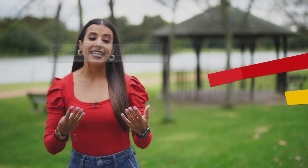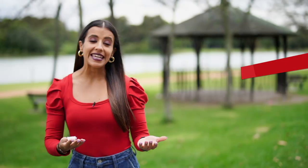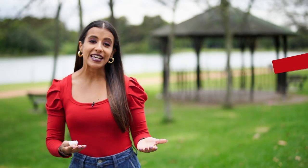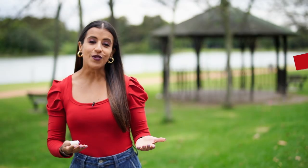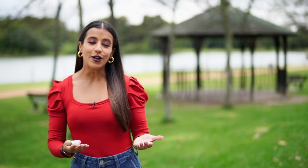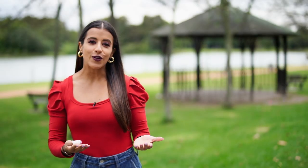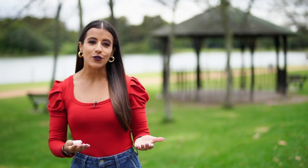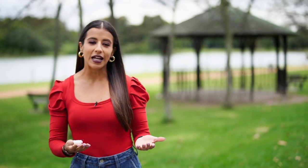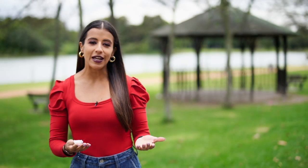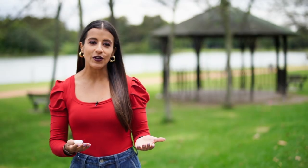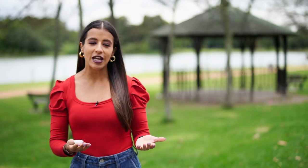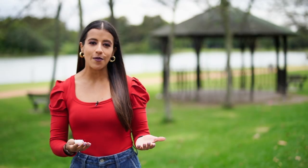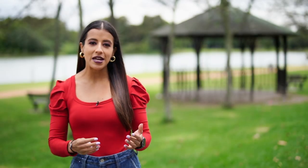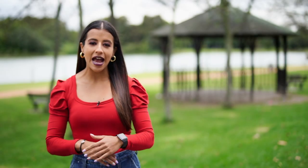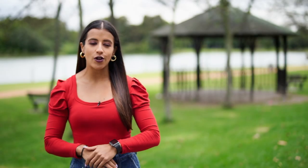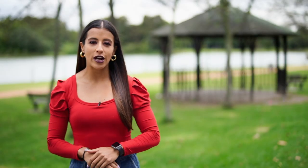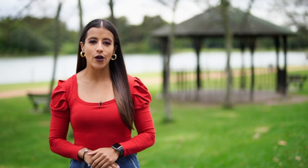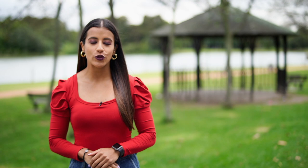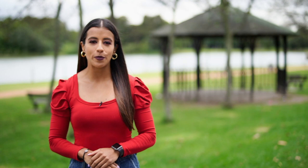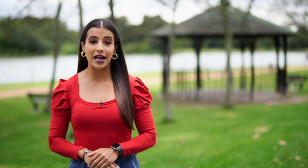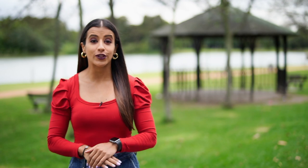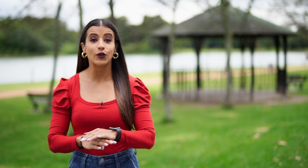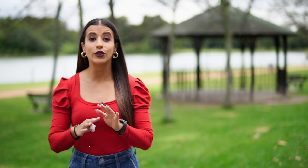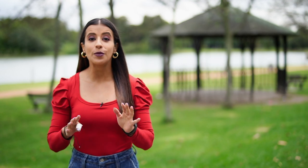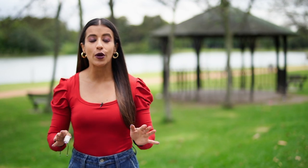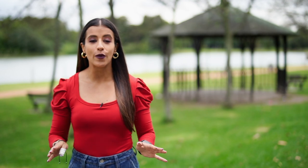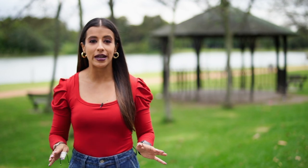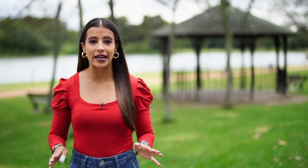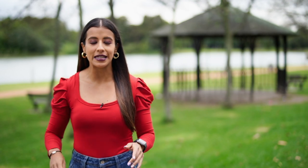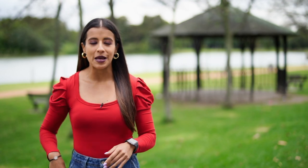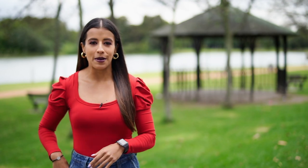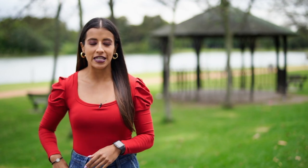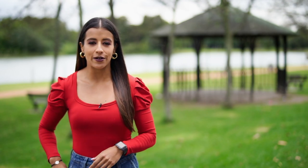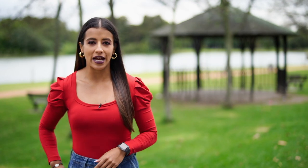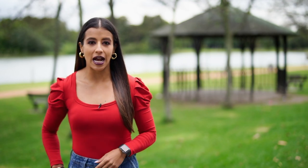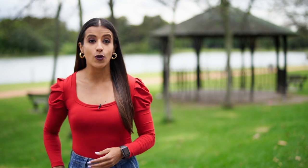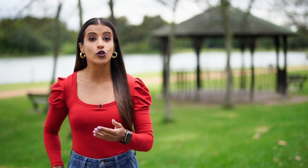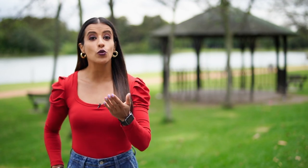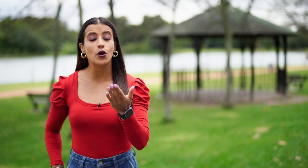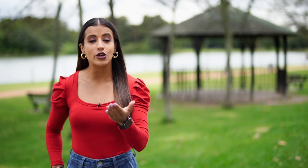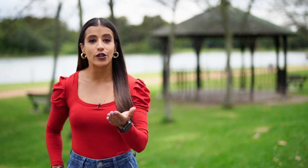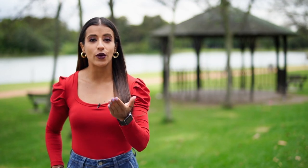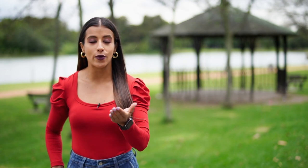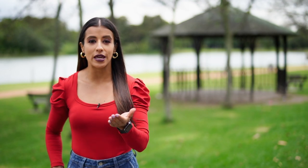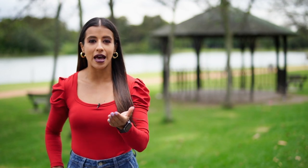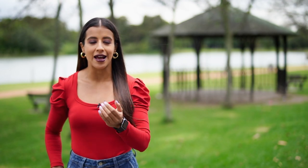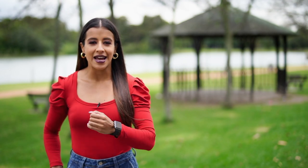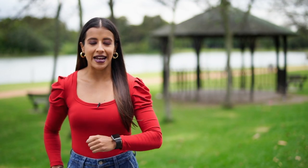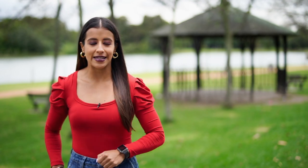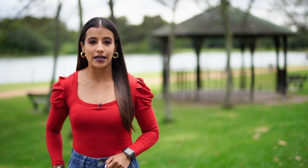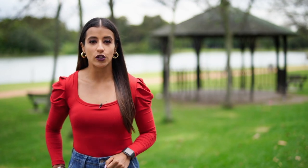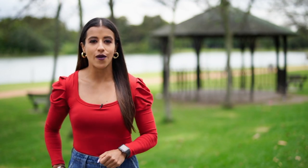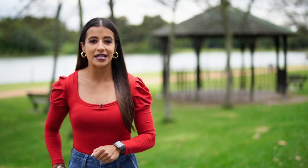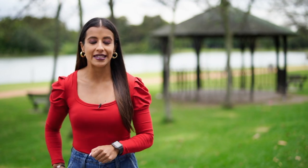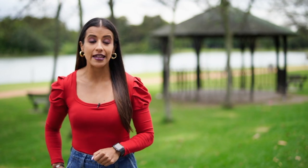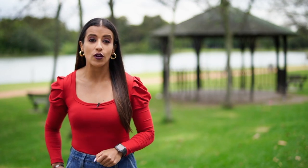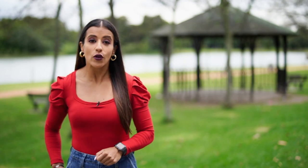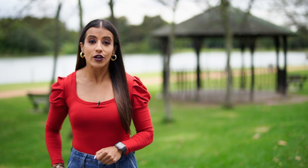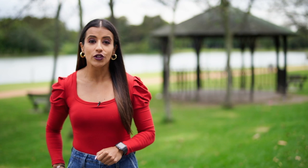Guille, como le gusta que lo llamen, ha logrado superar todo tipo de barreras para llevar a cabo su proyecto de vida, gracias a los avances tecnológicos como